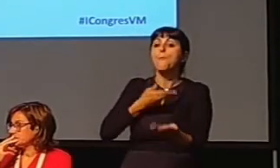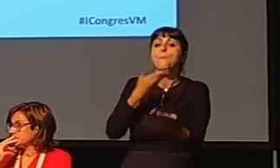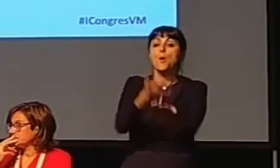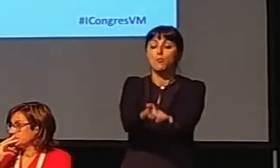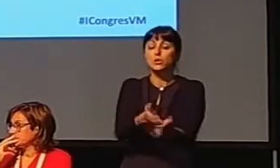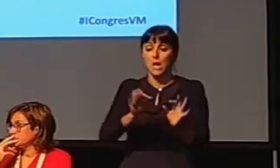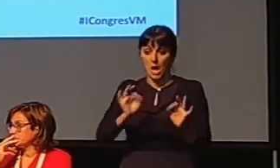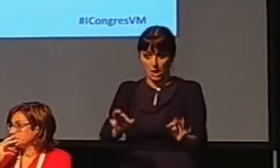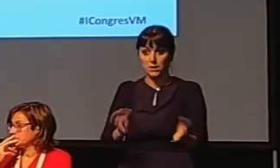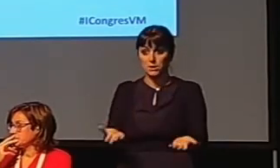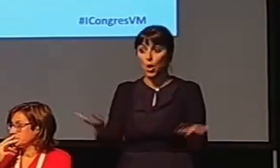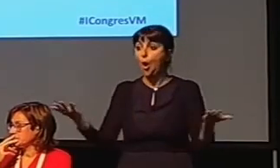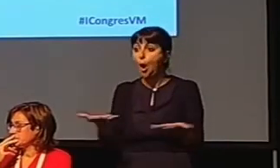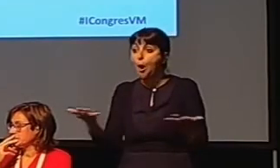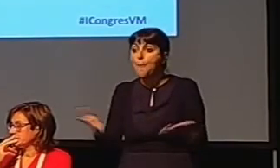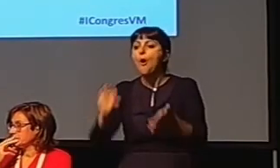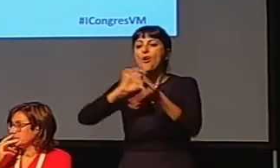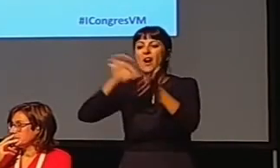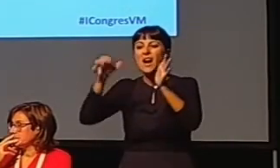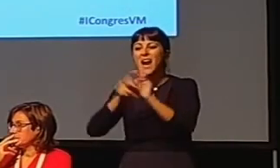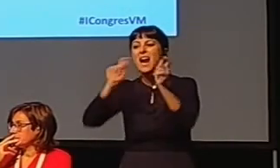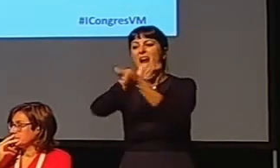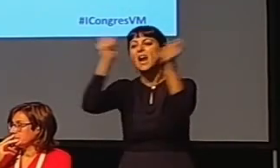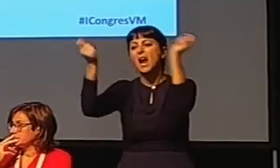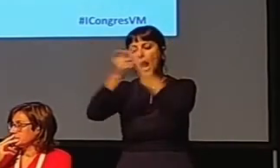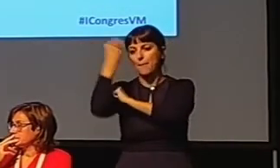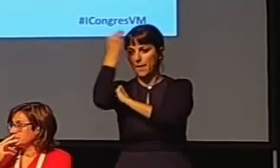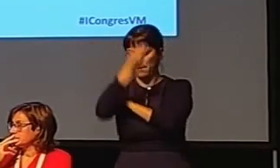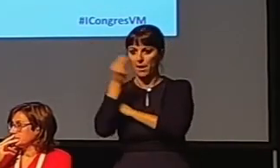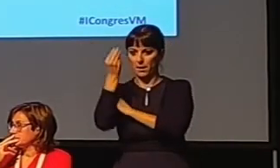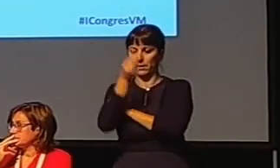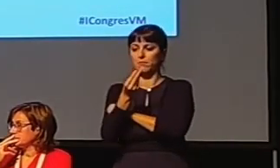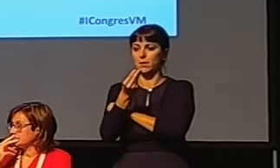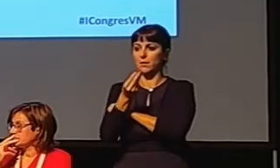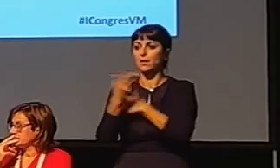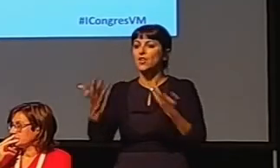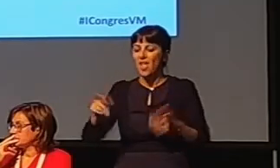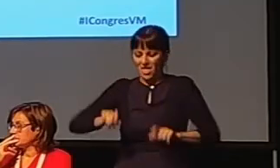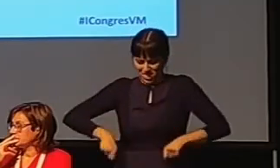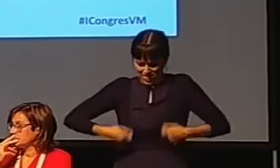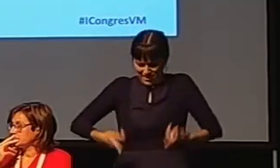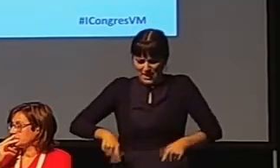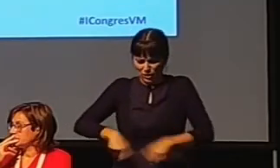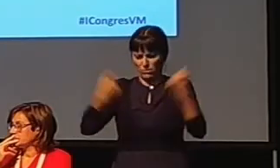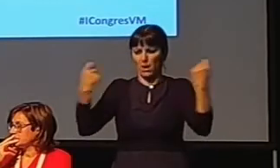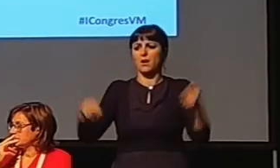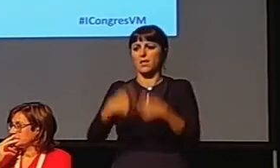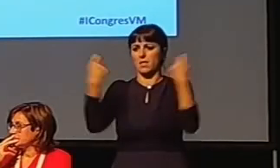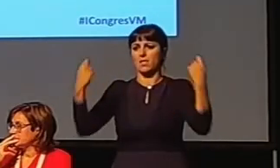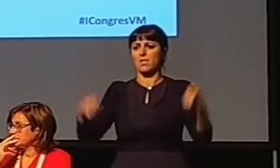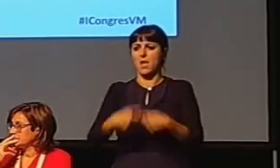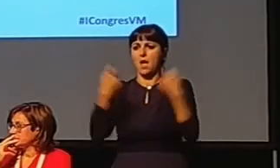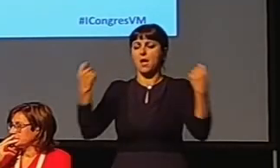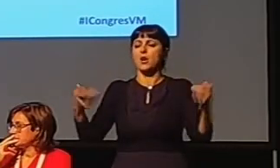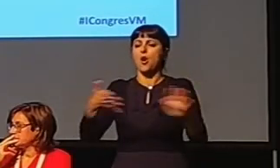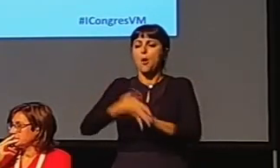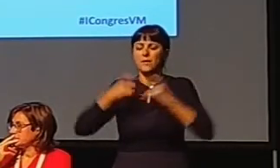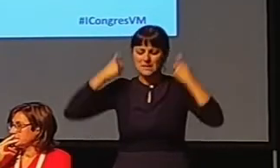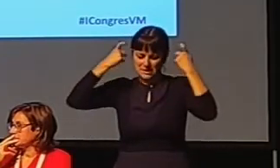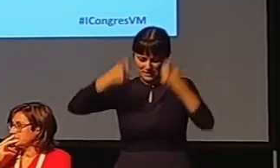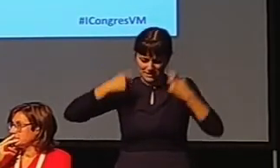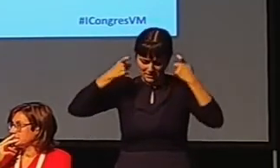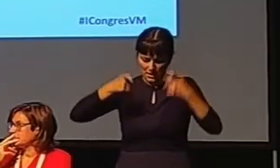Quin? Amb un canvi de paradigma, o sigui, tenim que desnaturalitzar. Con lo qual, tenim que fer un esforç molt important d'entendre quins